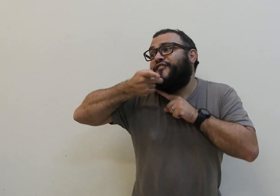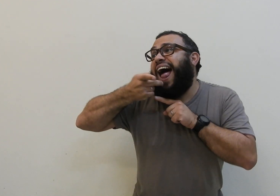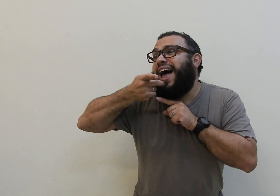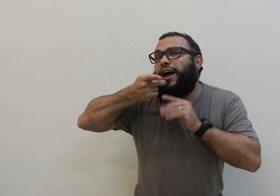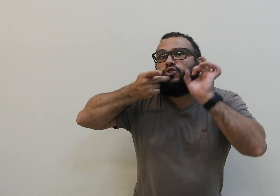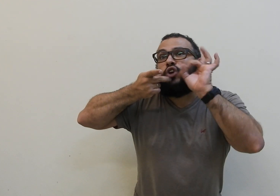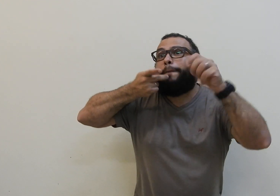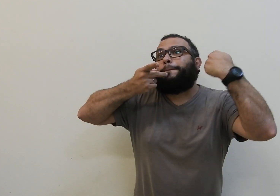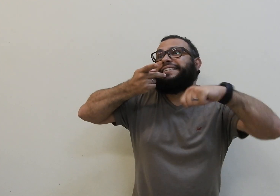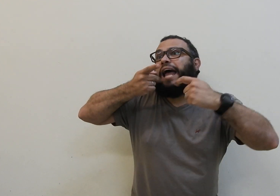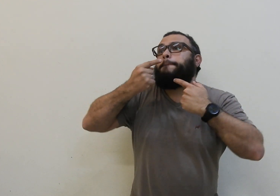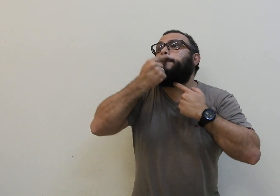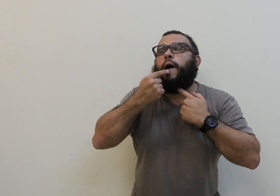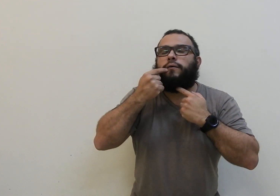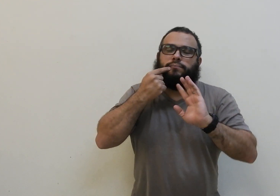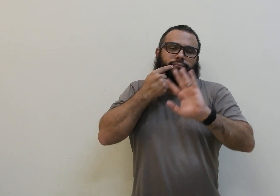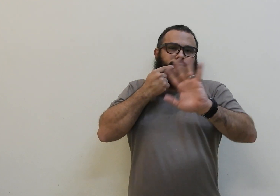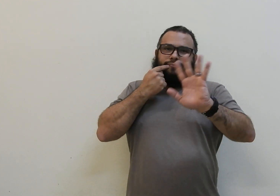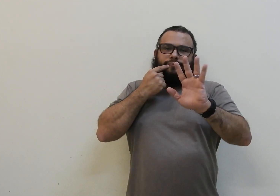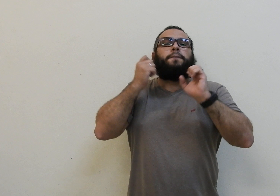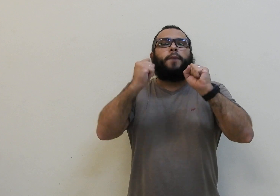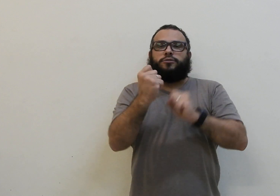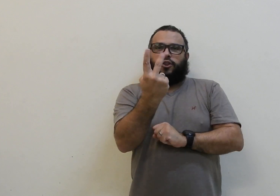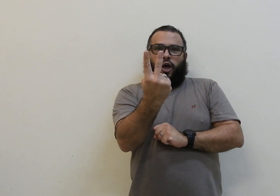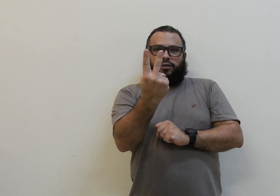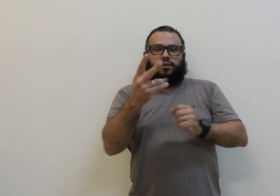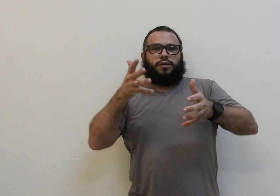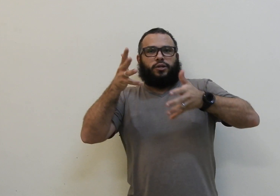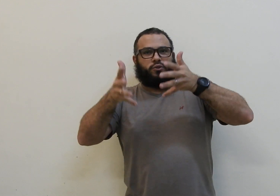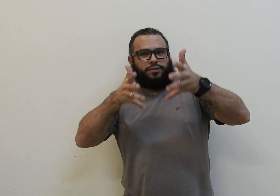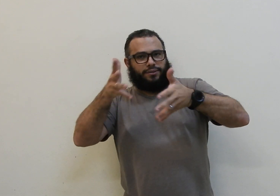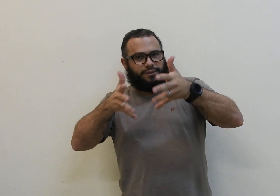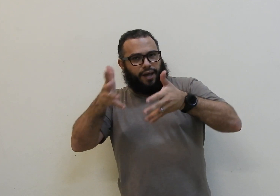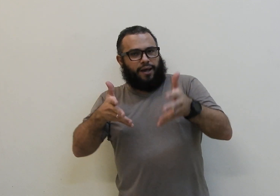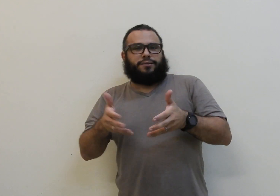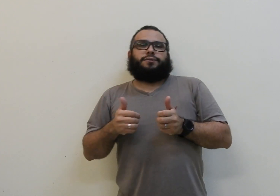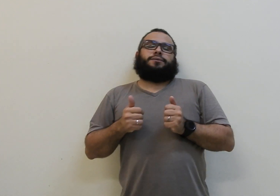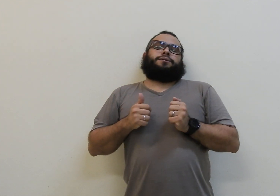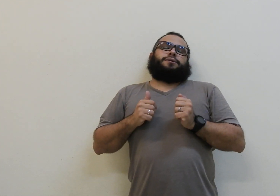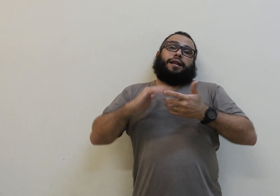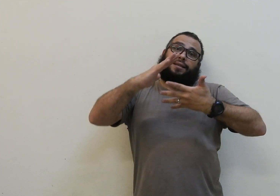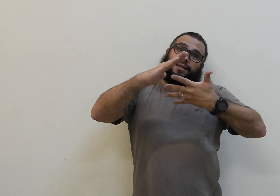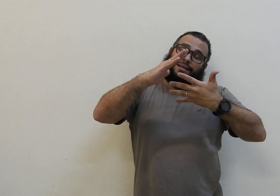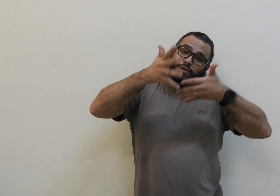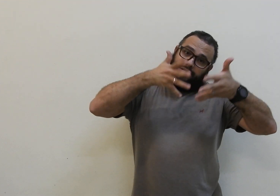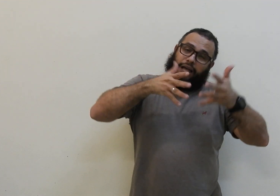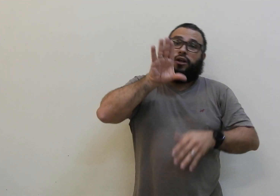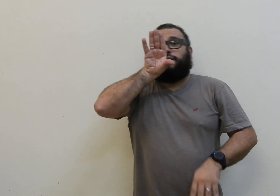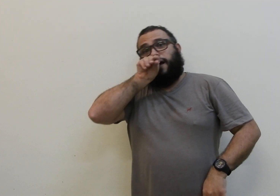Então as pessoas, às vezes, elas definem o falar como algo único e